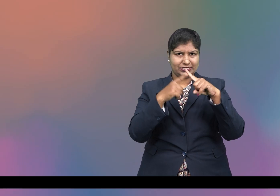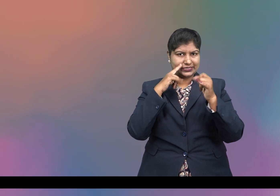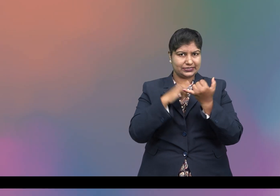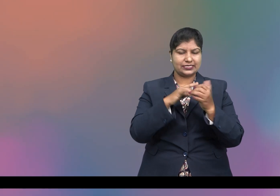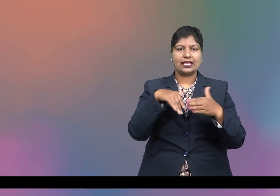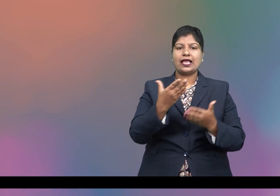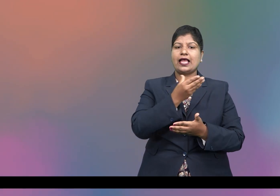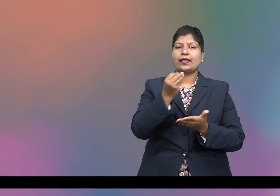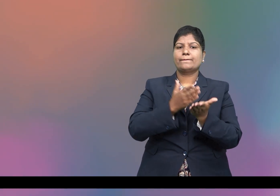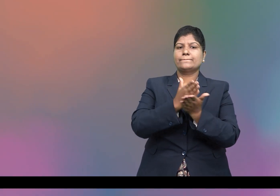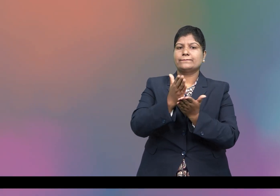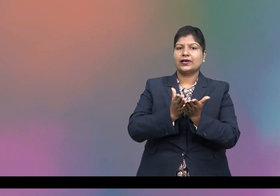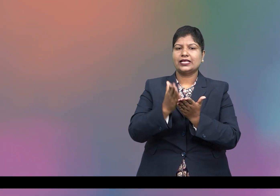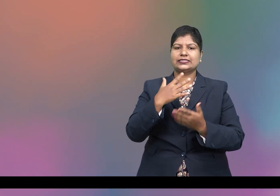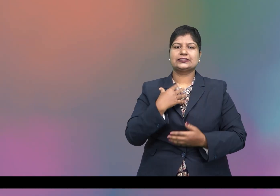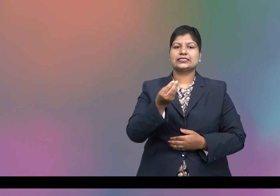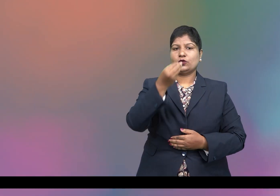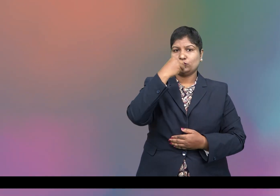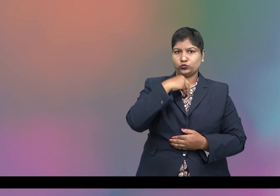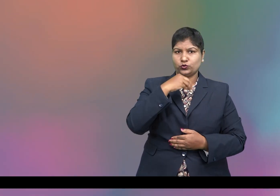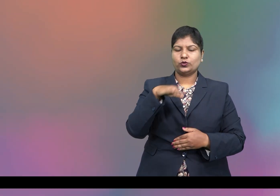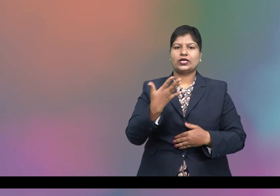तंत्रिका विनियमन महत्वपूर्ण है।